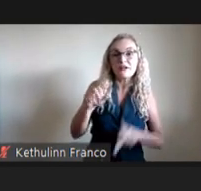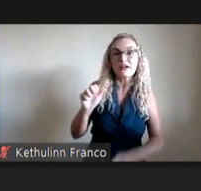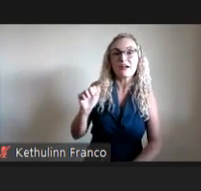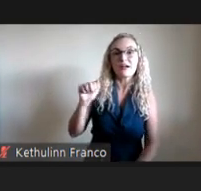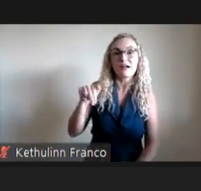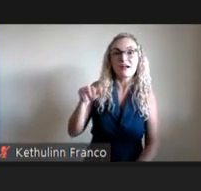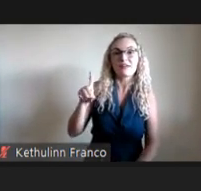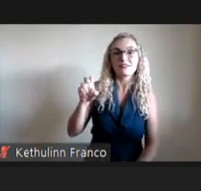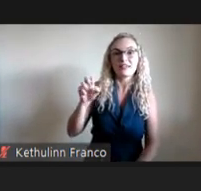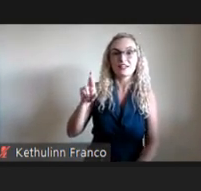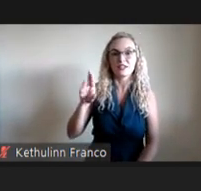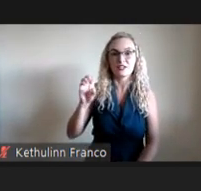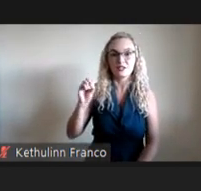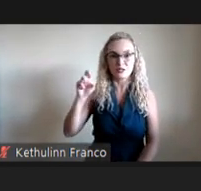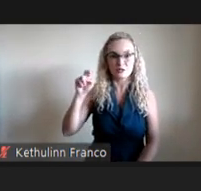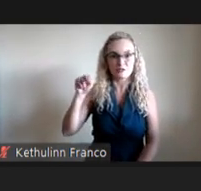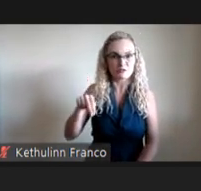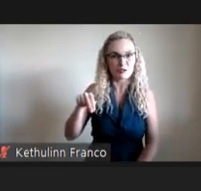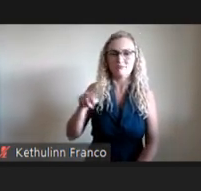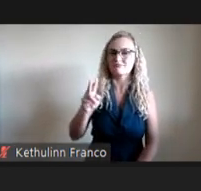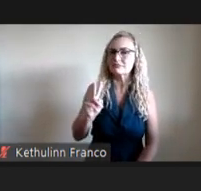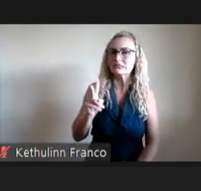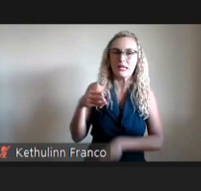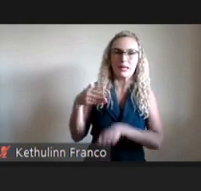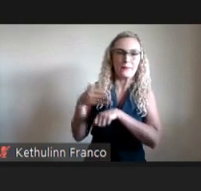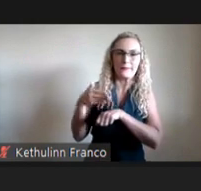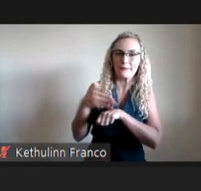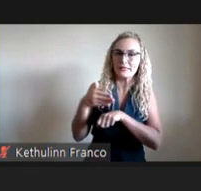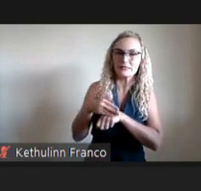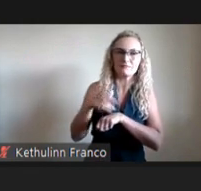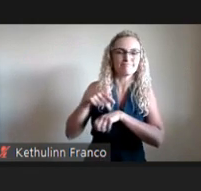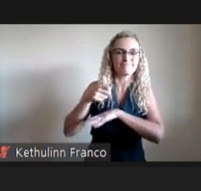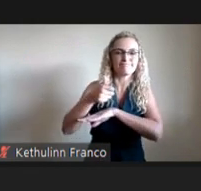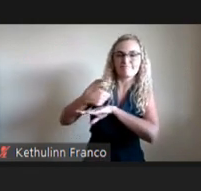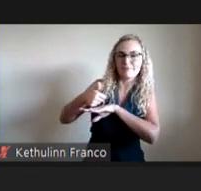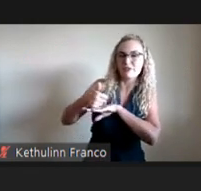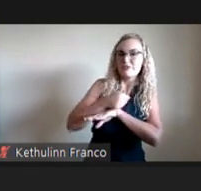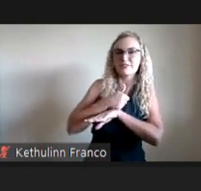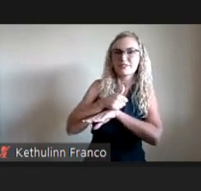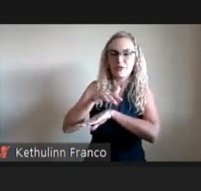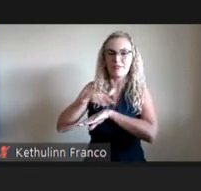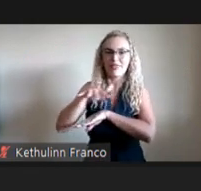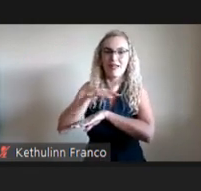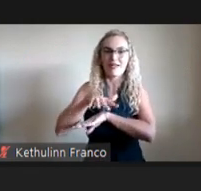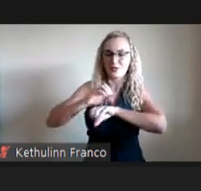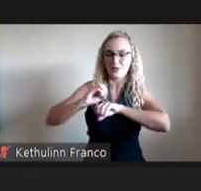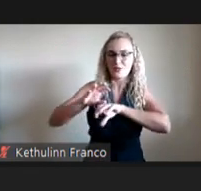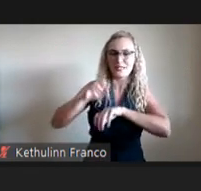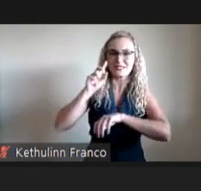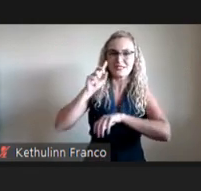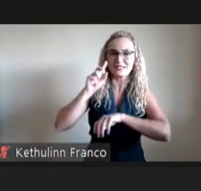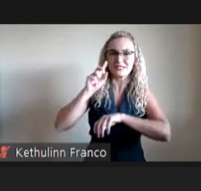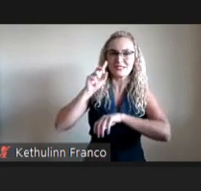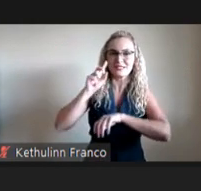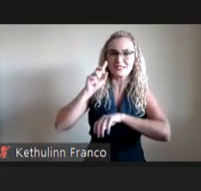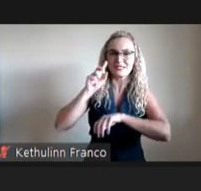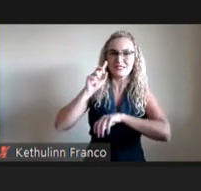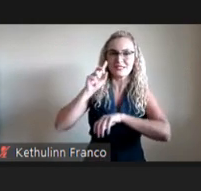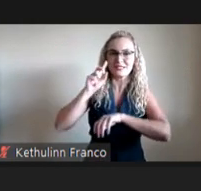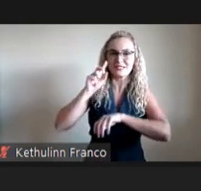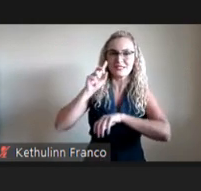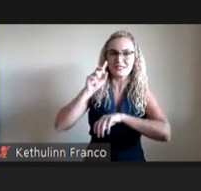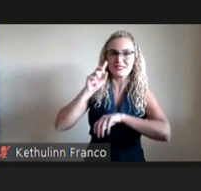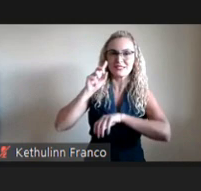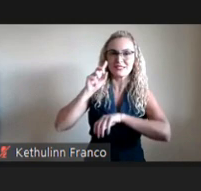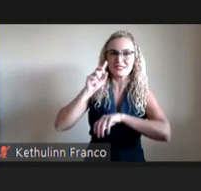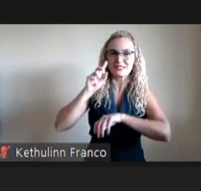vida enquanto profissionais na educação de surdos. A professora Silvia, né? A gente atuamos juntos